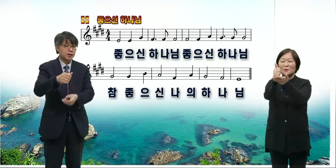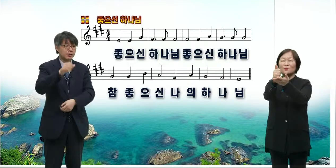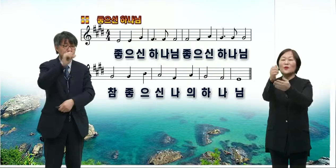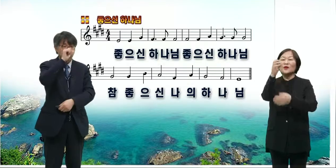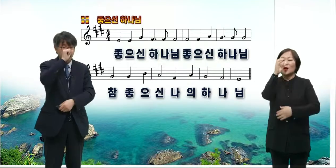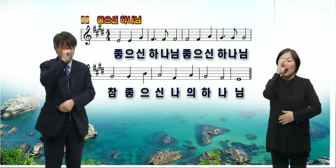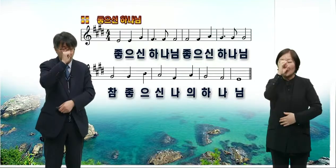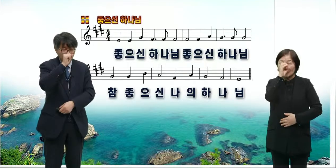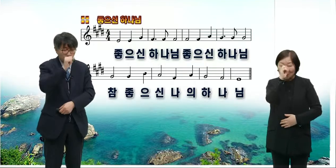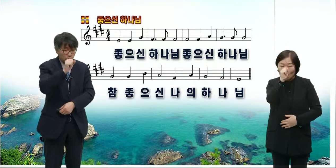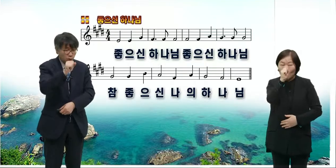하나님,